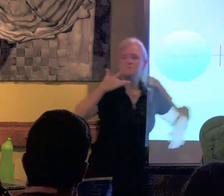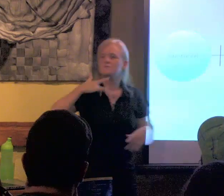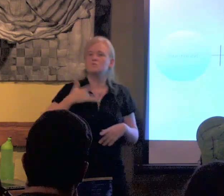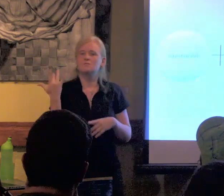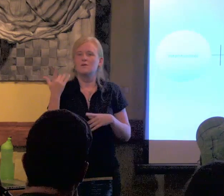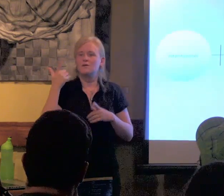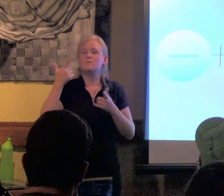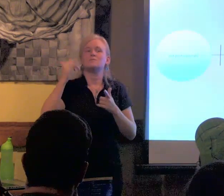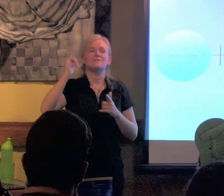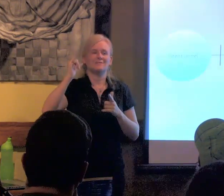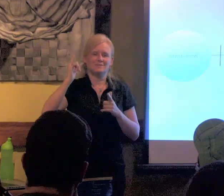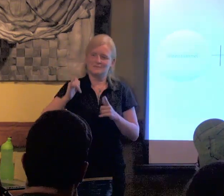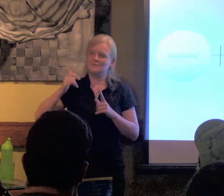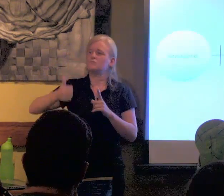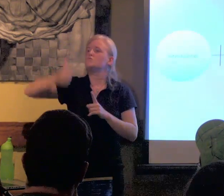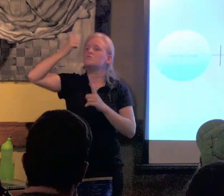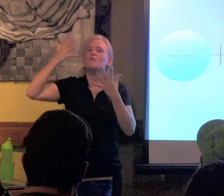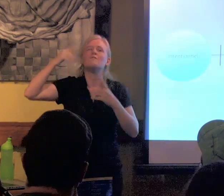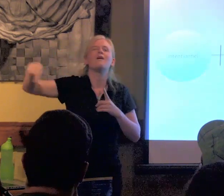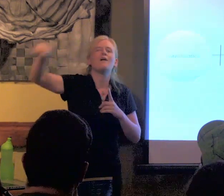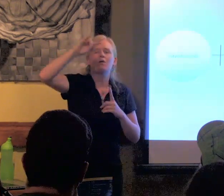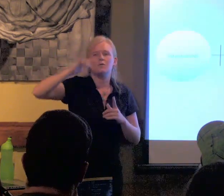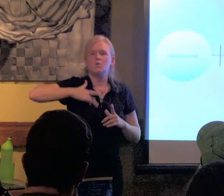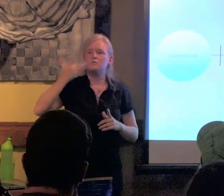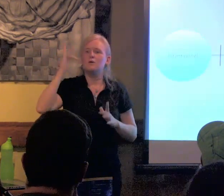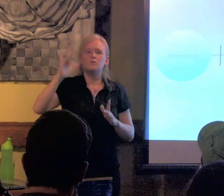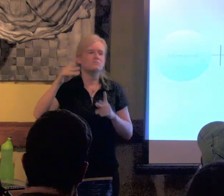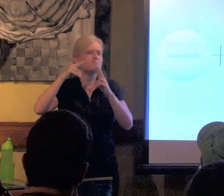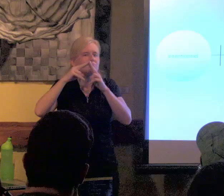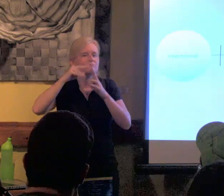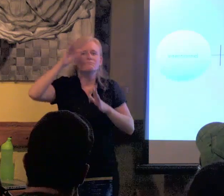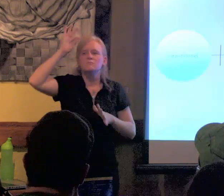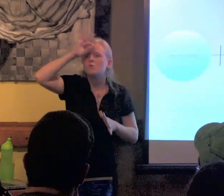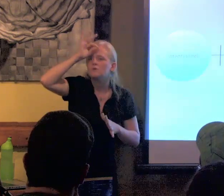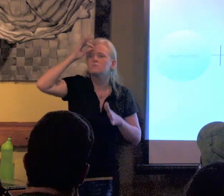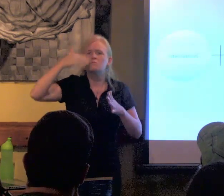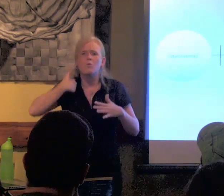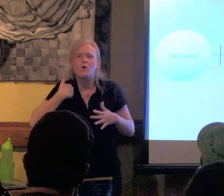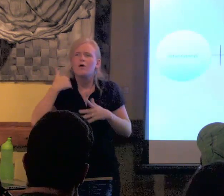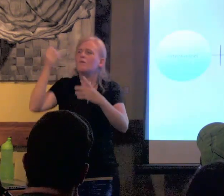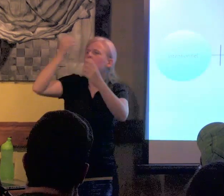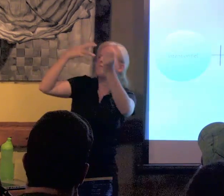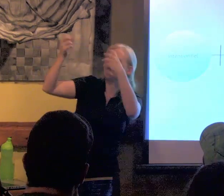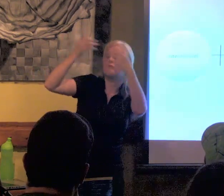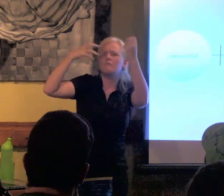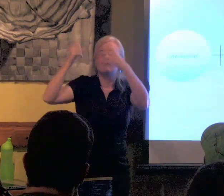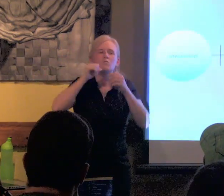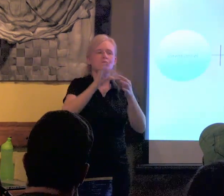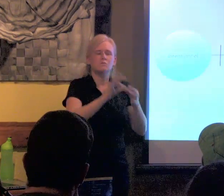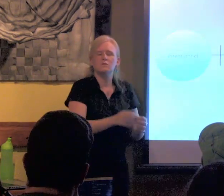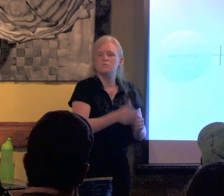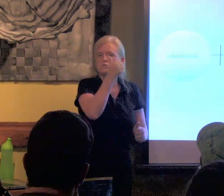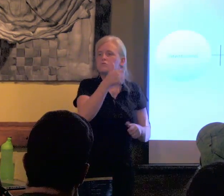fait quand même. Donc, c'est intentionnel. Il n'embauche pas la personne sourde. inconscient, donc souvent c'est